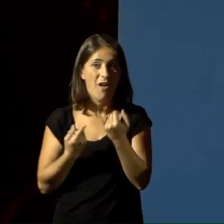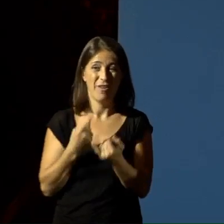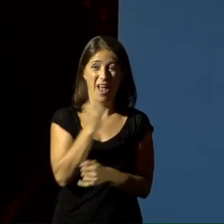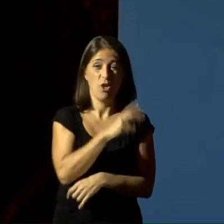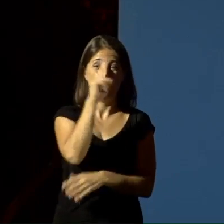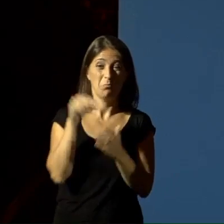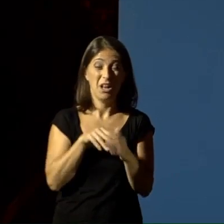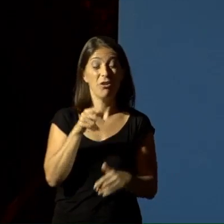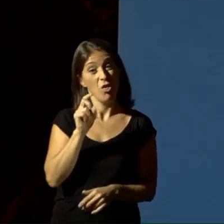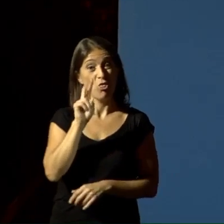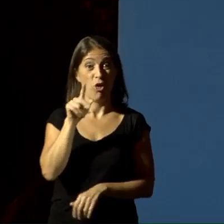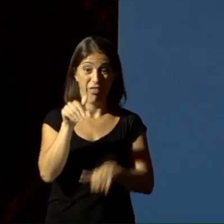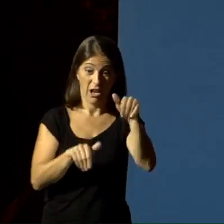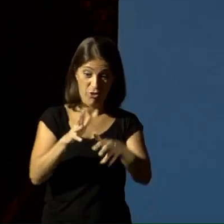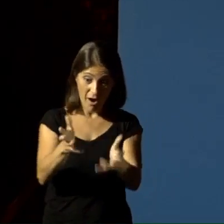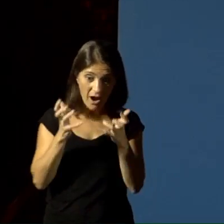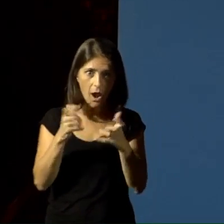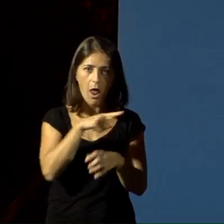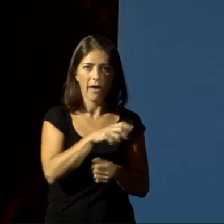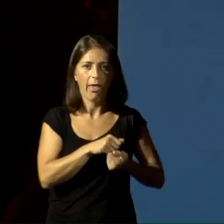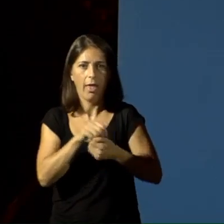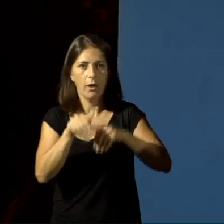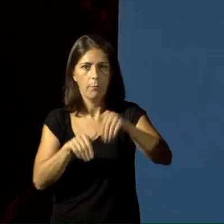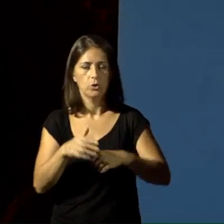2012. Sigue no Partido Popular.